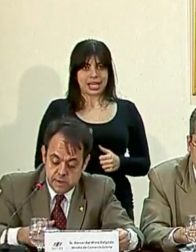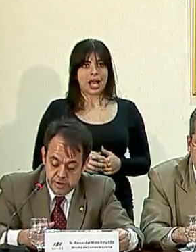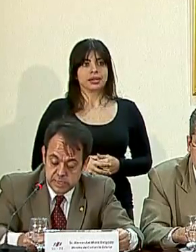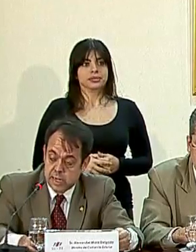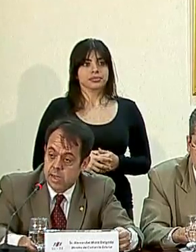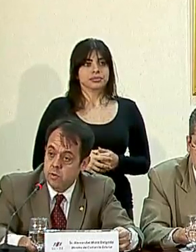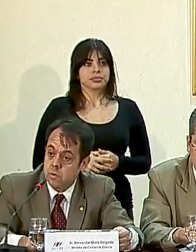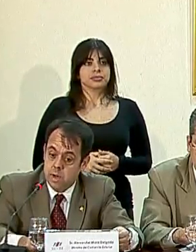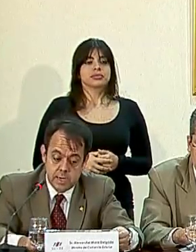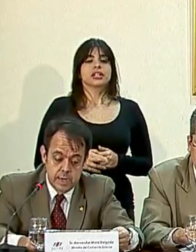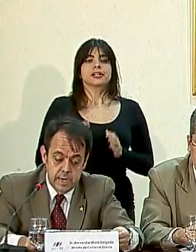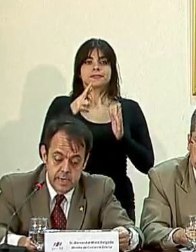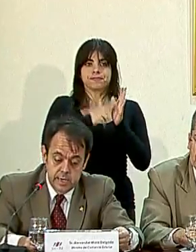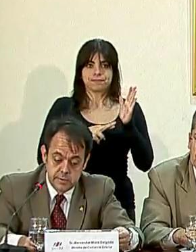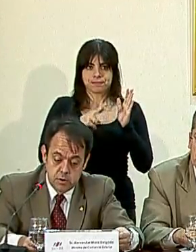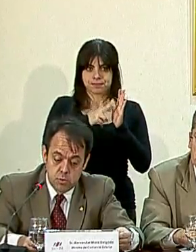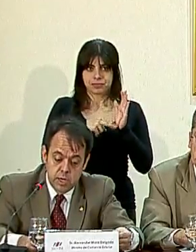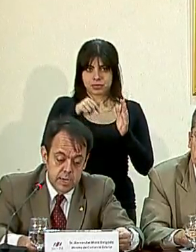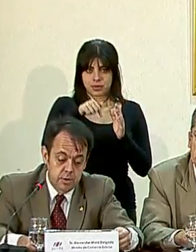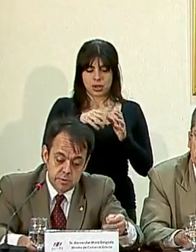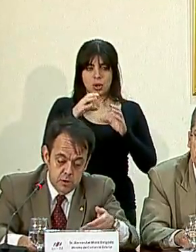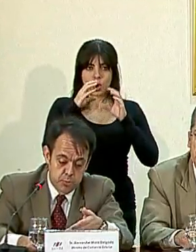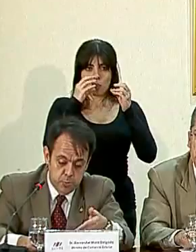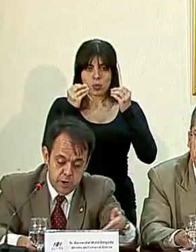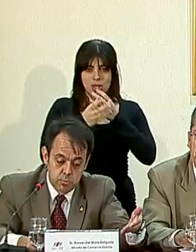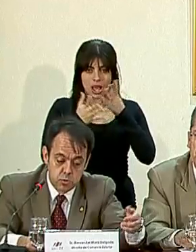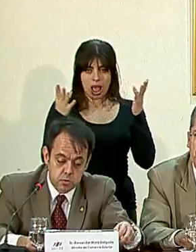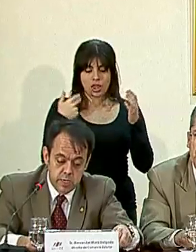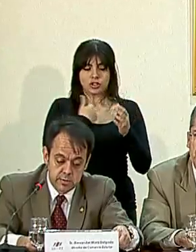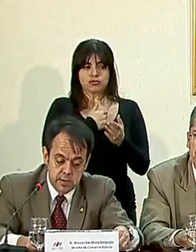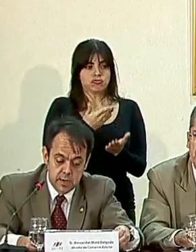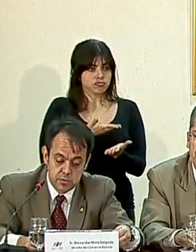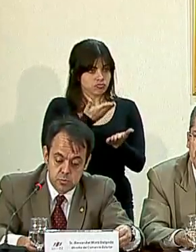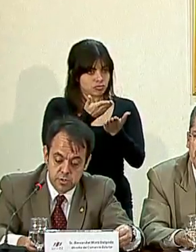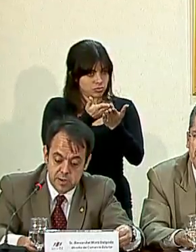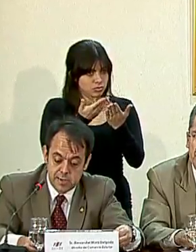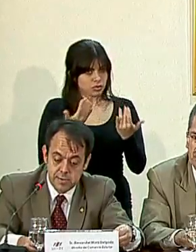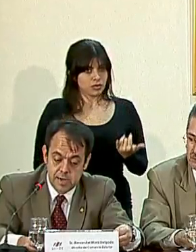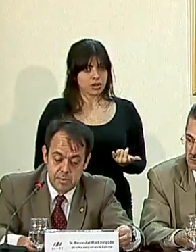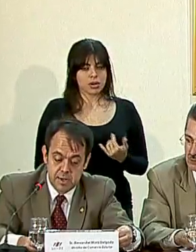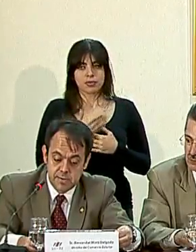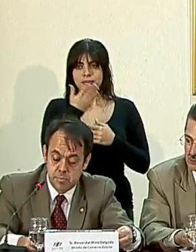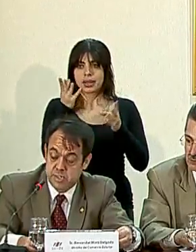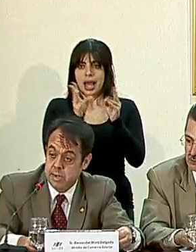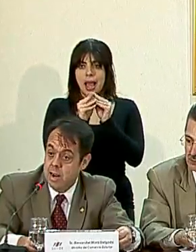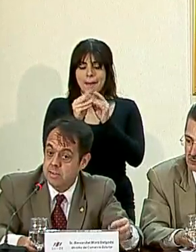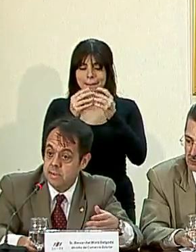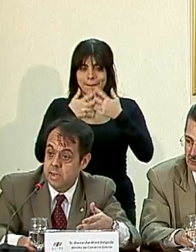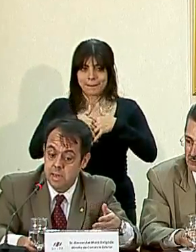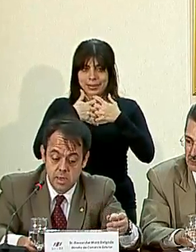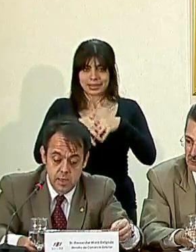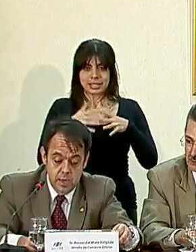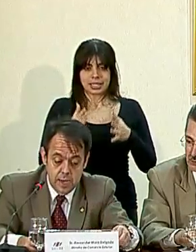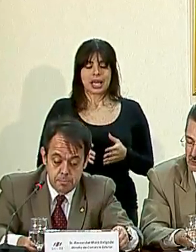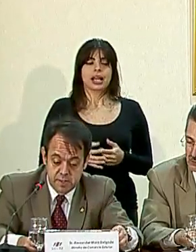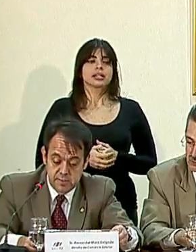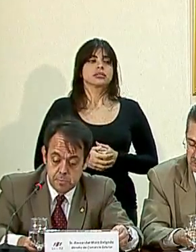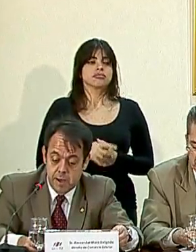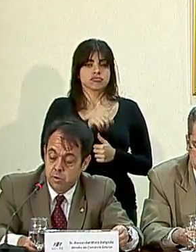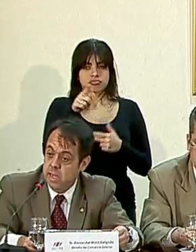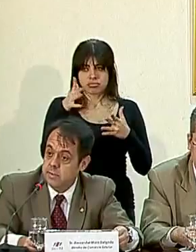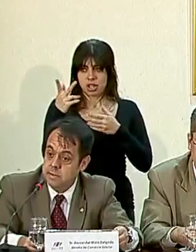y está reiterado acá en este comunicado, y se lo proponemos en este caso pues a las cámaras empresariales que